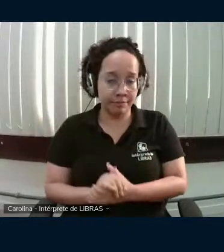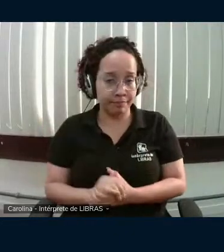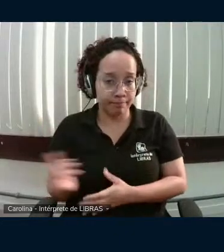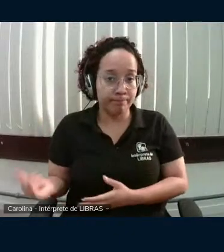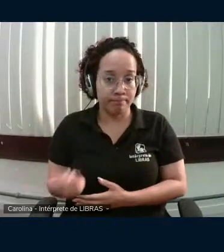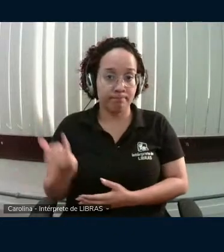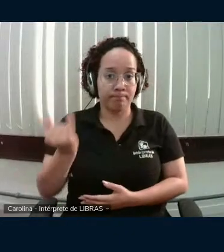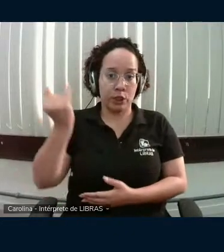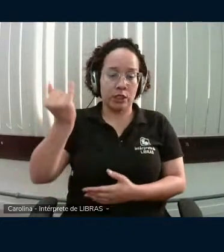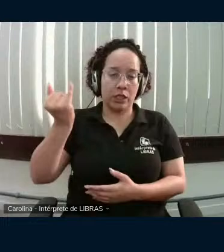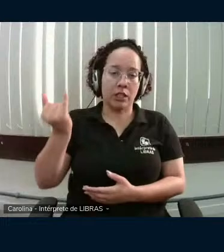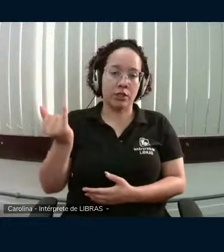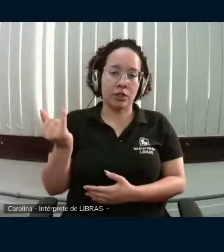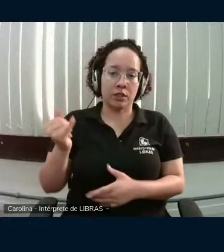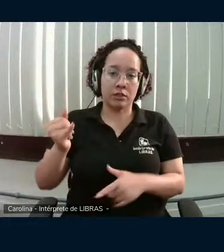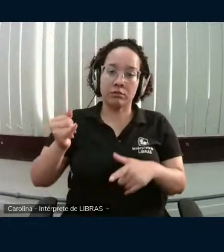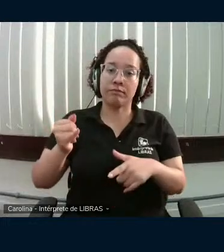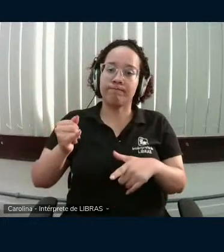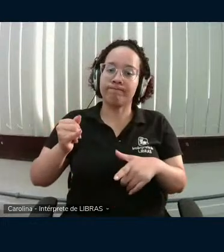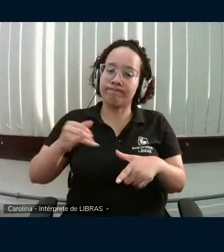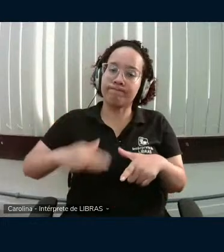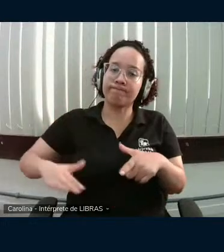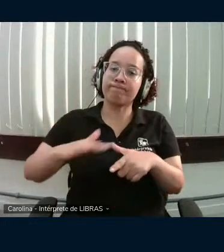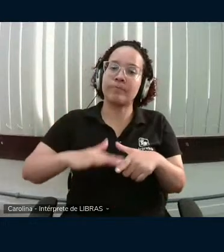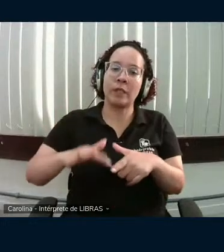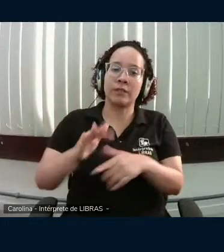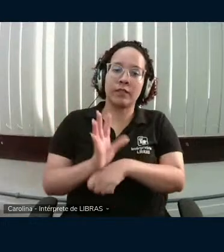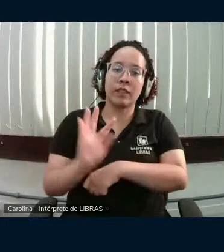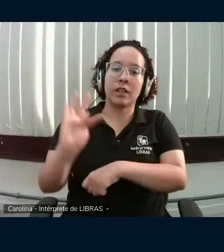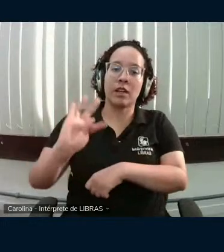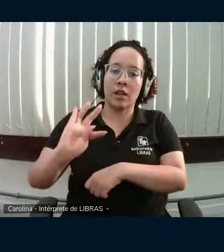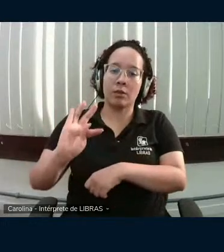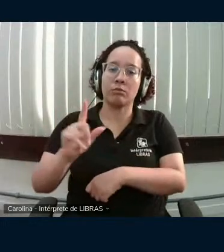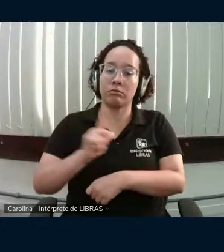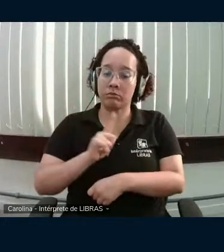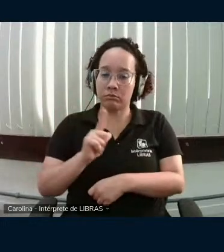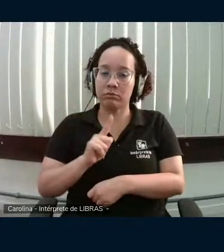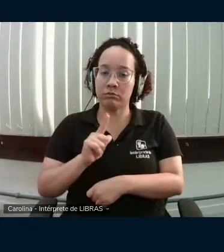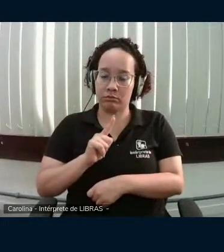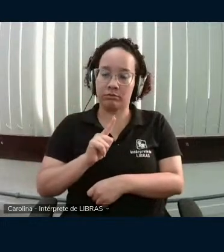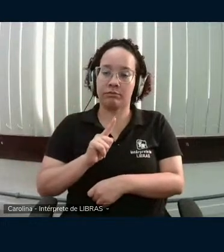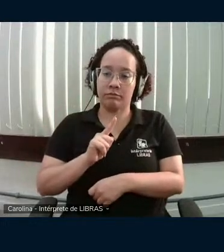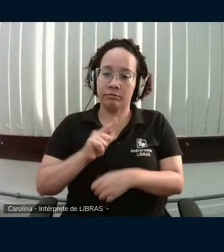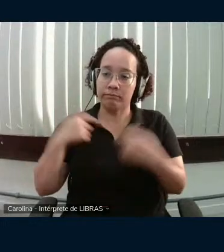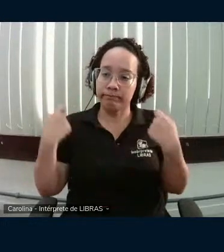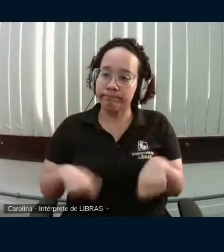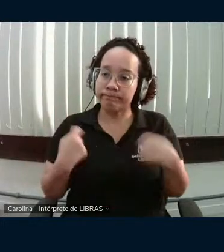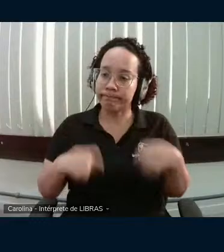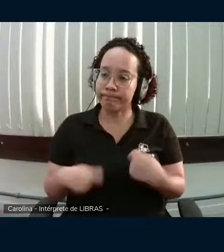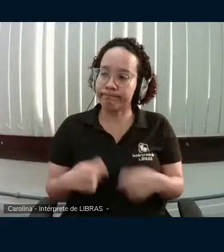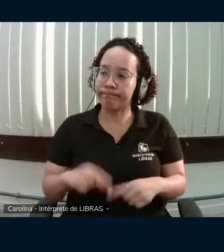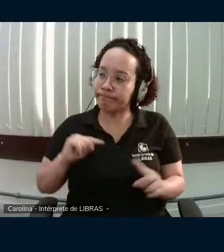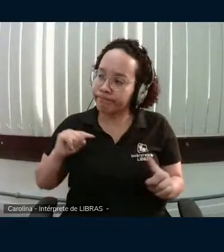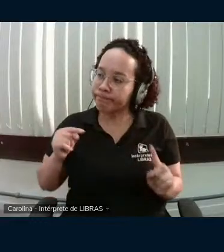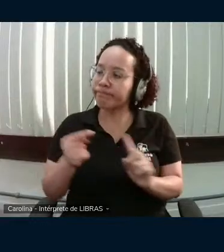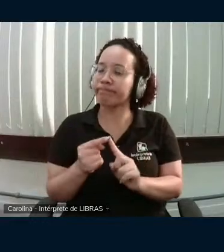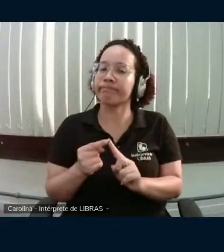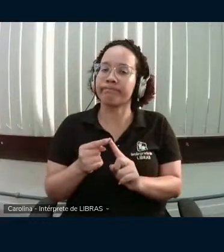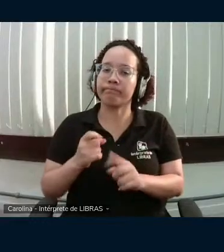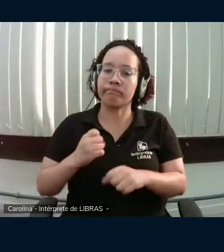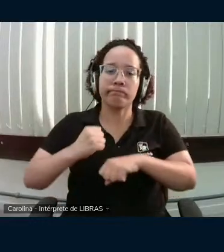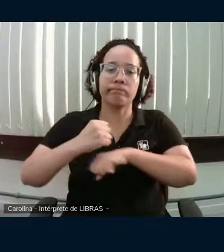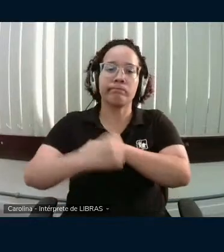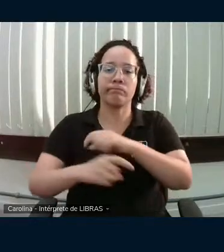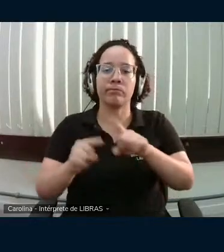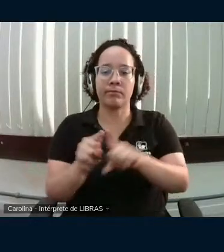rede federal também se ocupe disso. Se ocupe disso. Não é, isso não é apenas, né, entrando um pouco